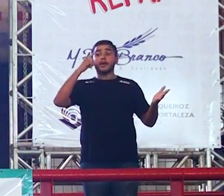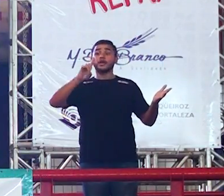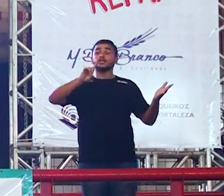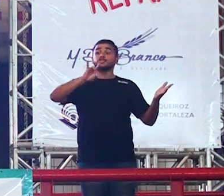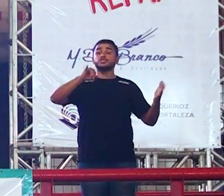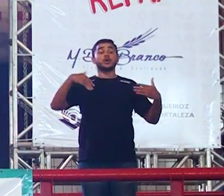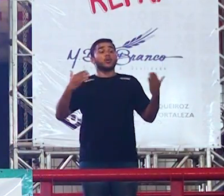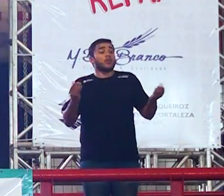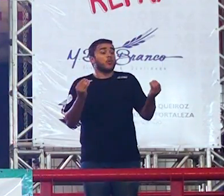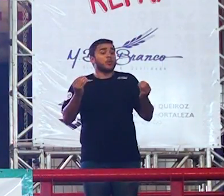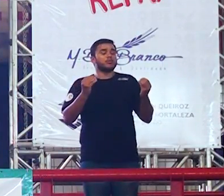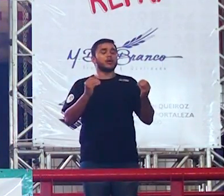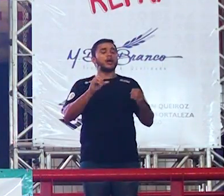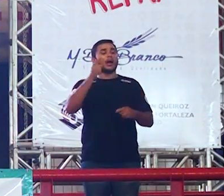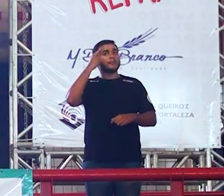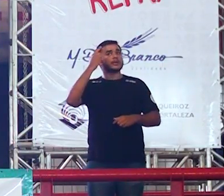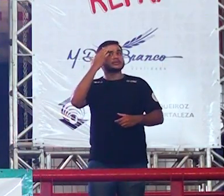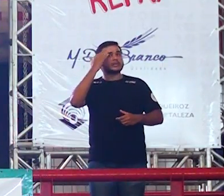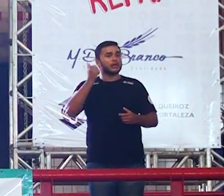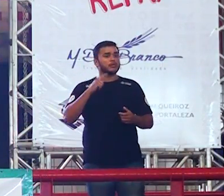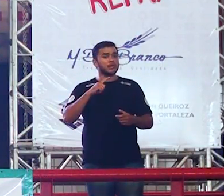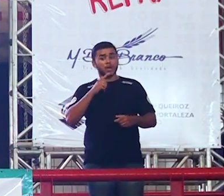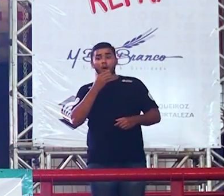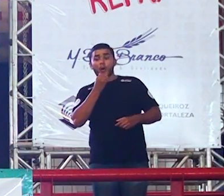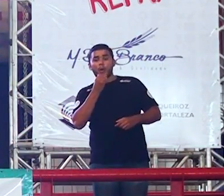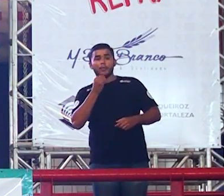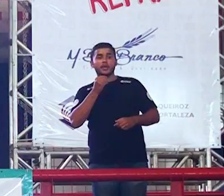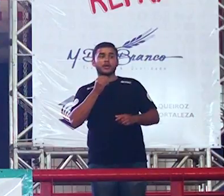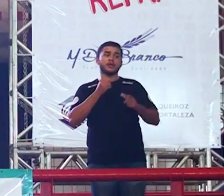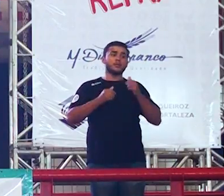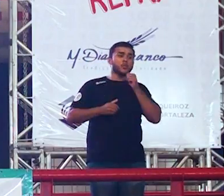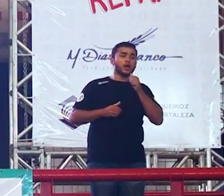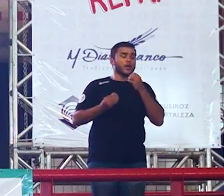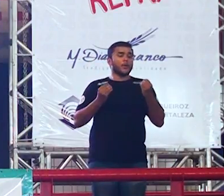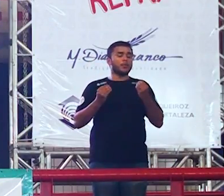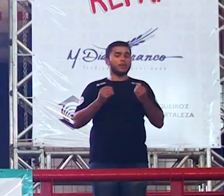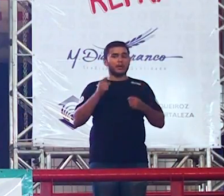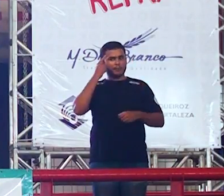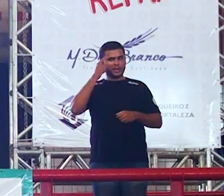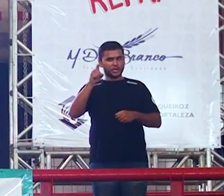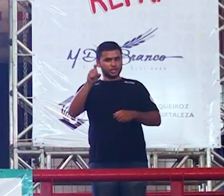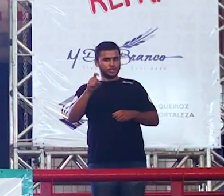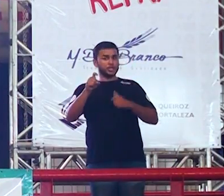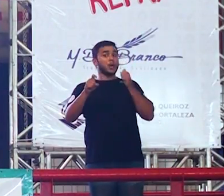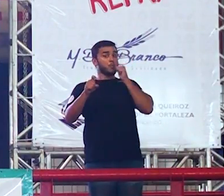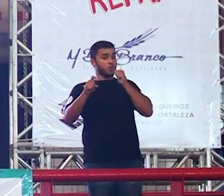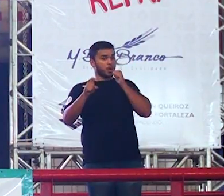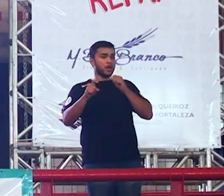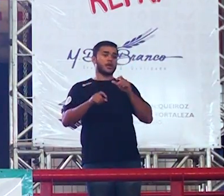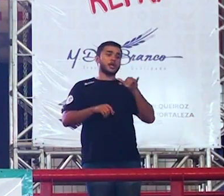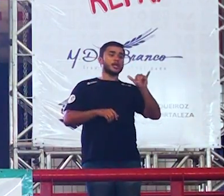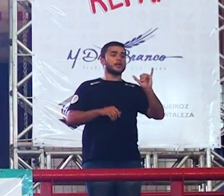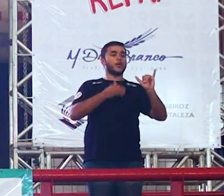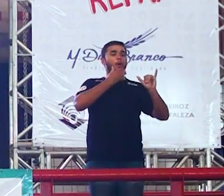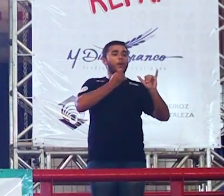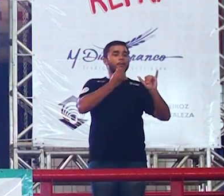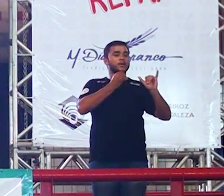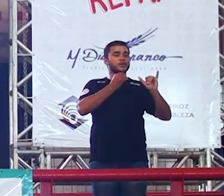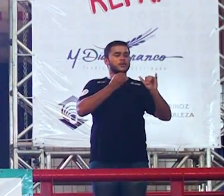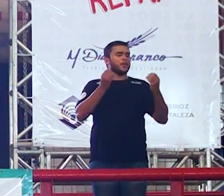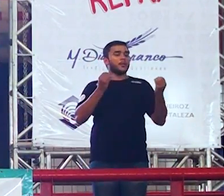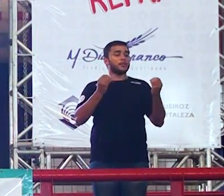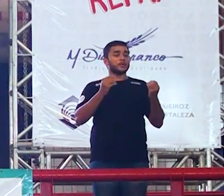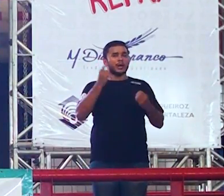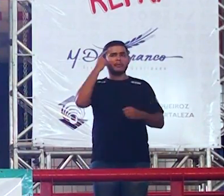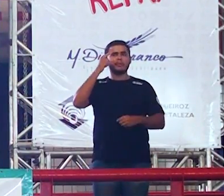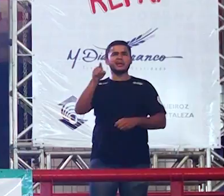da reprodução, é que se vai saber se vai ter menino ou menina. É aquele velho mistério, né? Por que na família tal tem mais menino